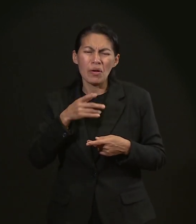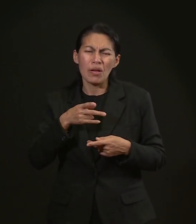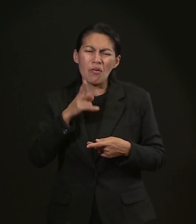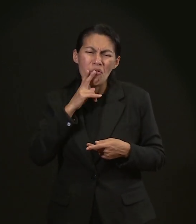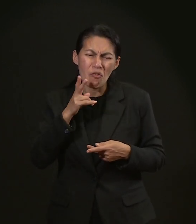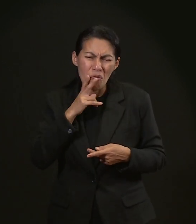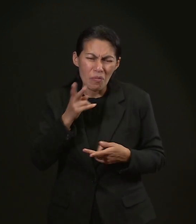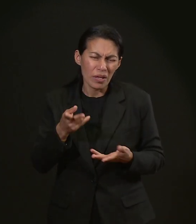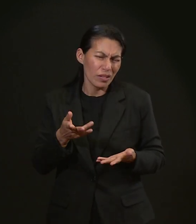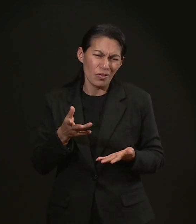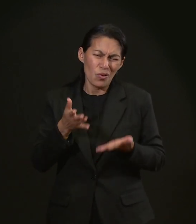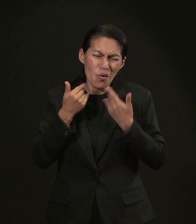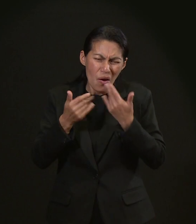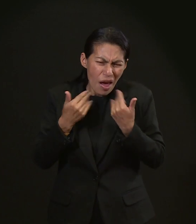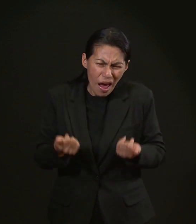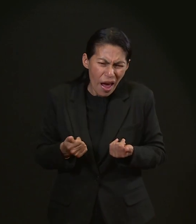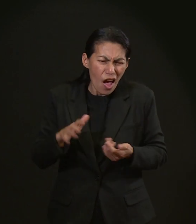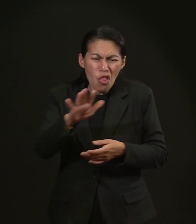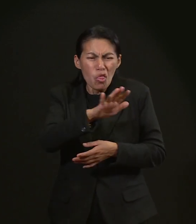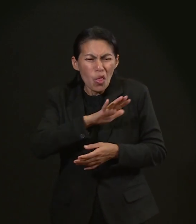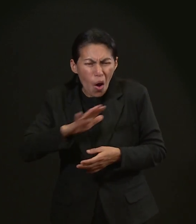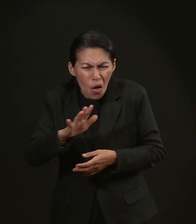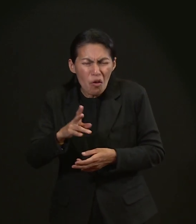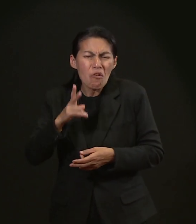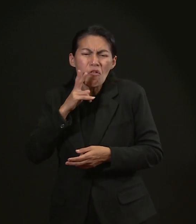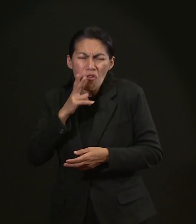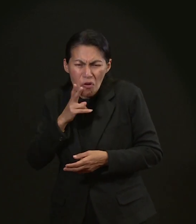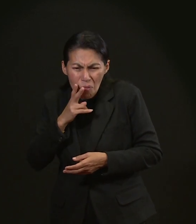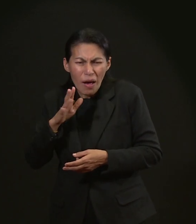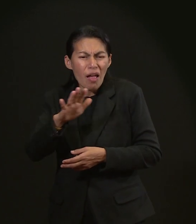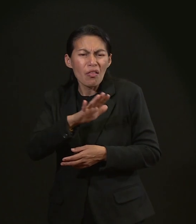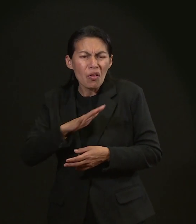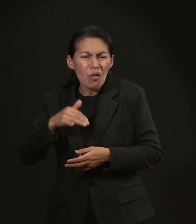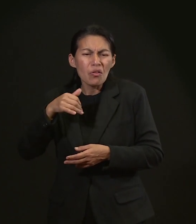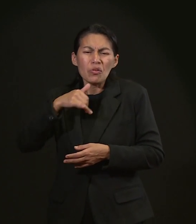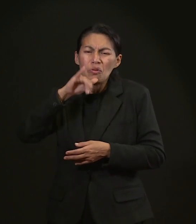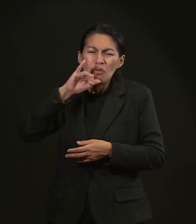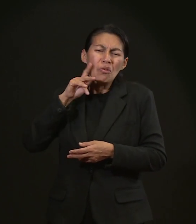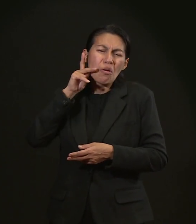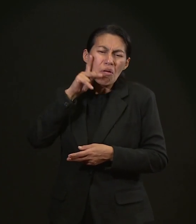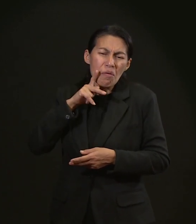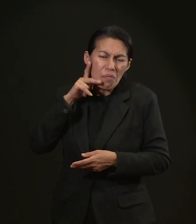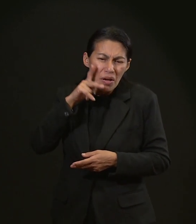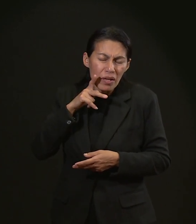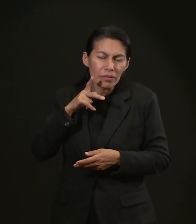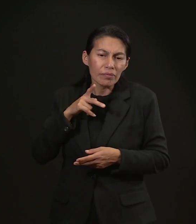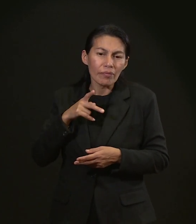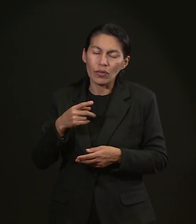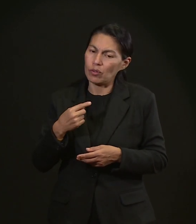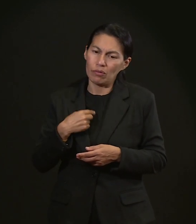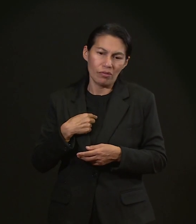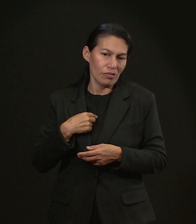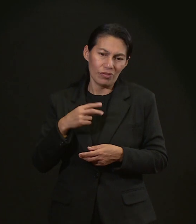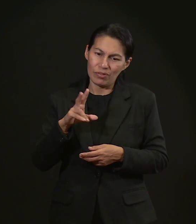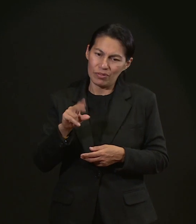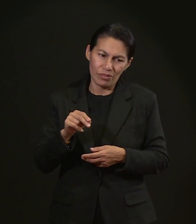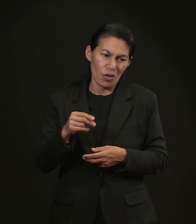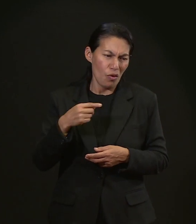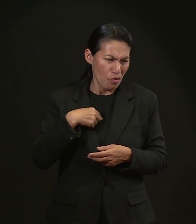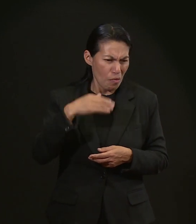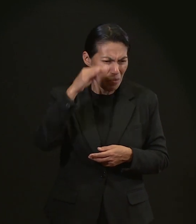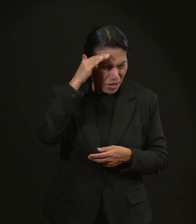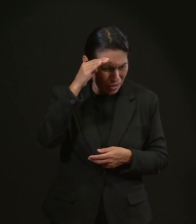no hay pues no existen ya tú ya te había resignado a no no no yo no yo seguí hablando